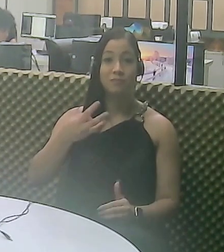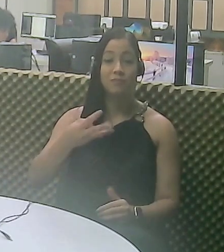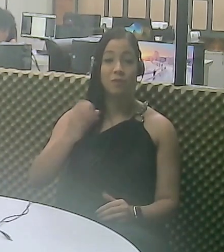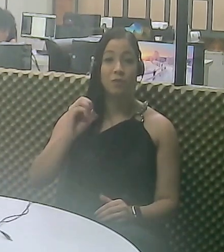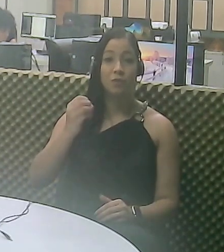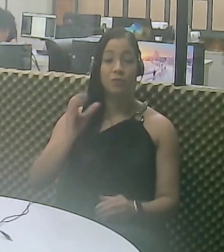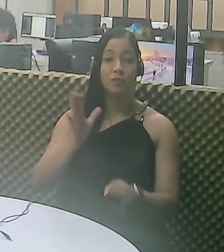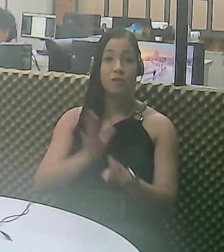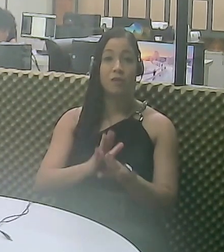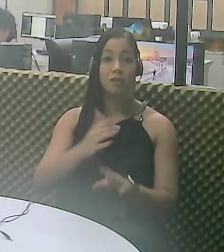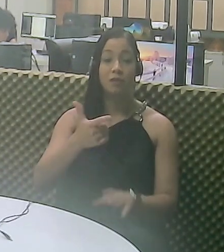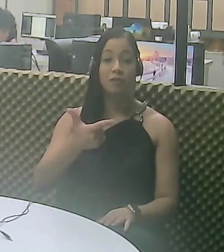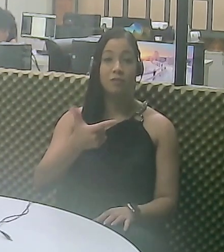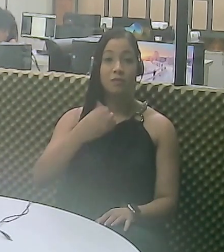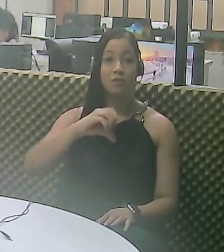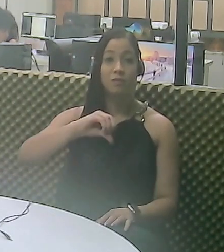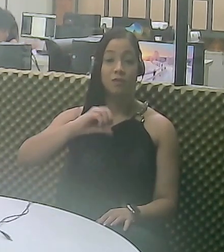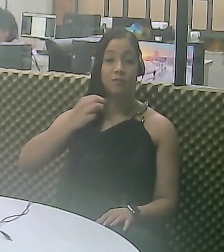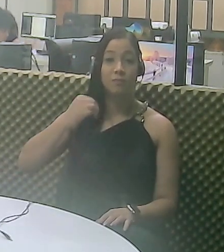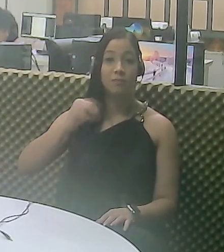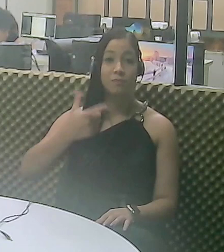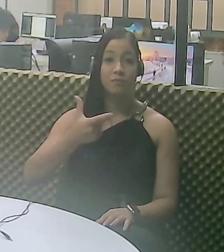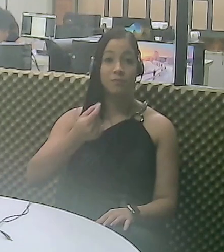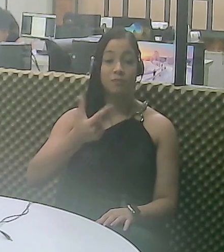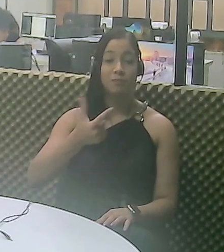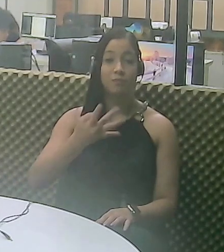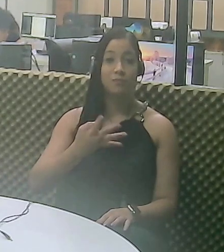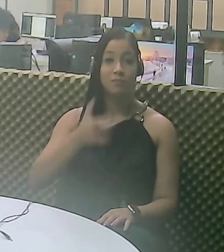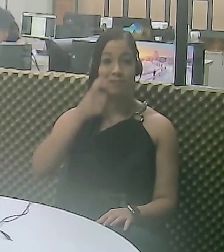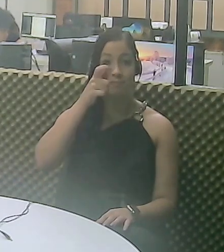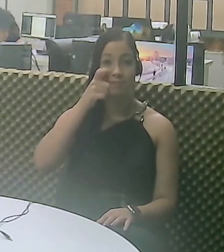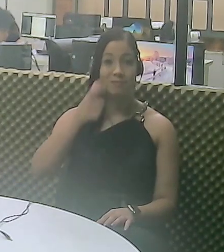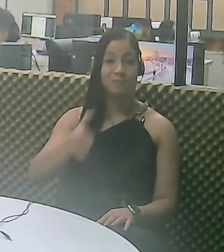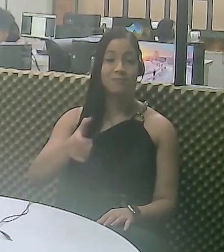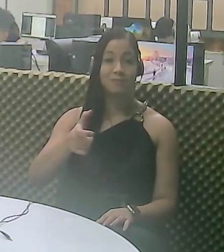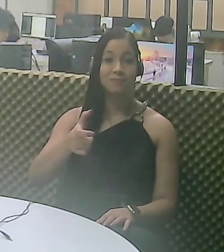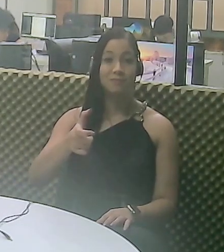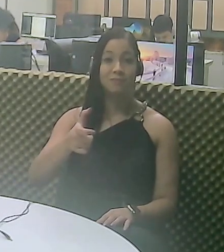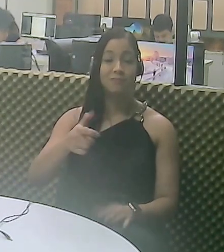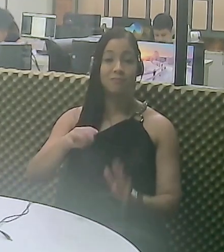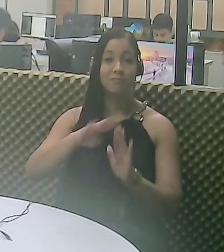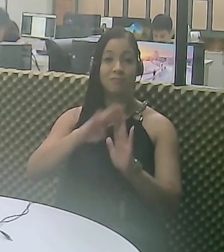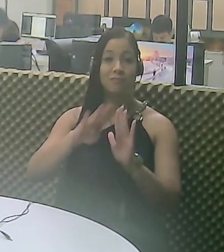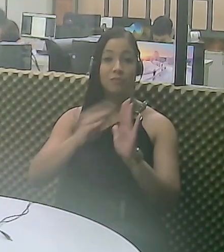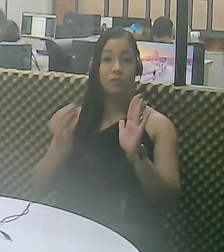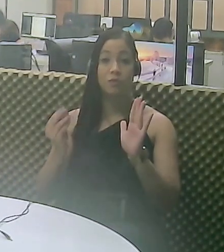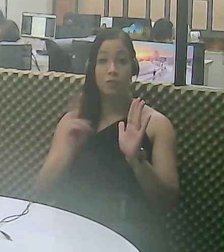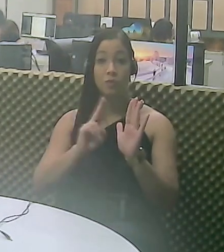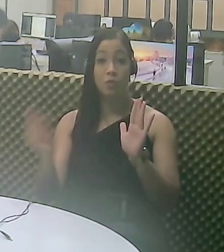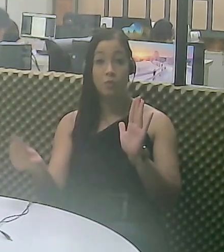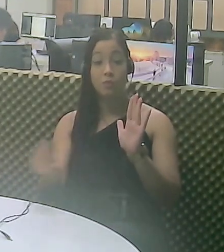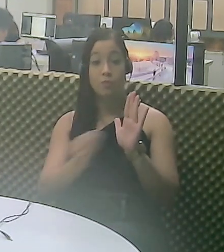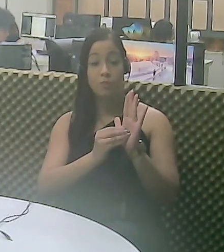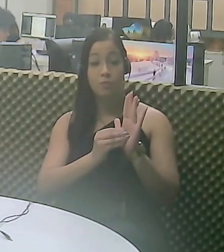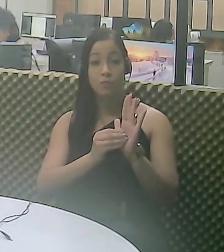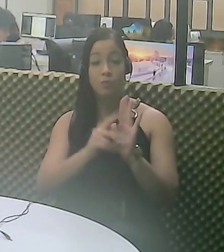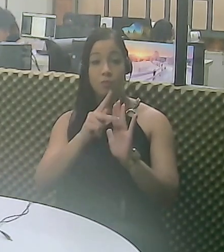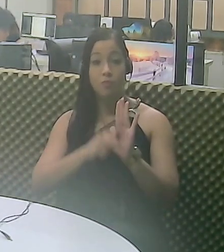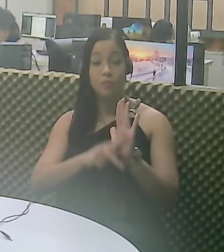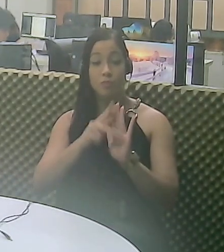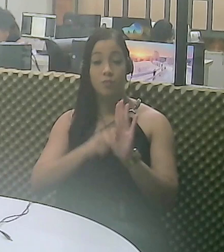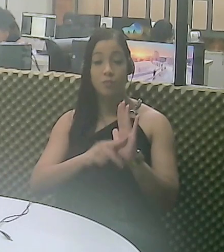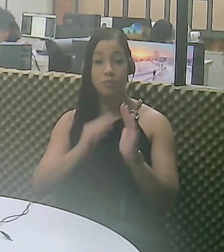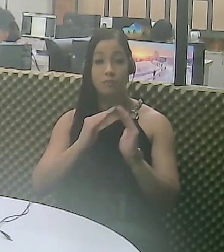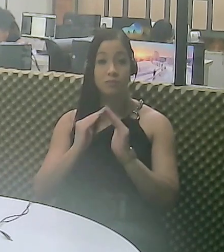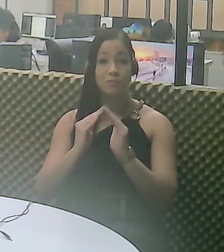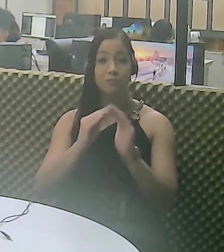até 29 de março de 2024, os interessados em integrar a lista de espera de beneficiários de projetos